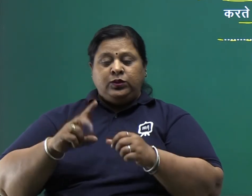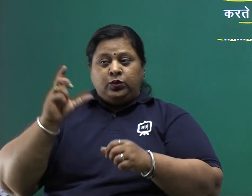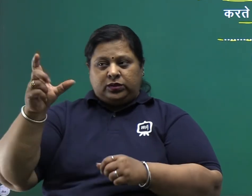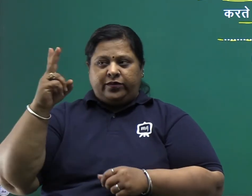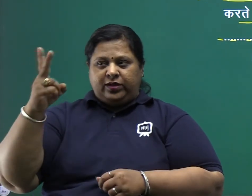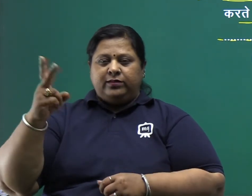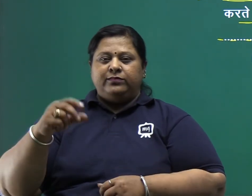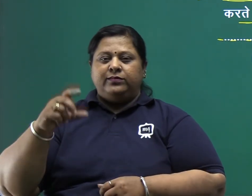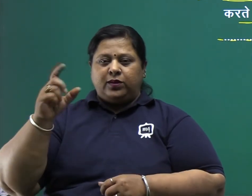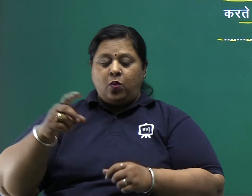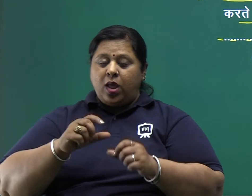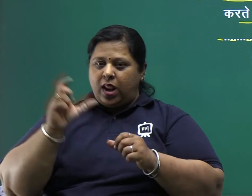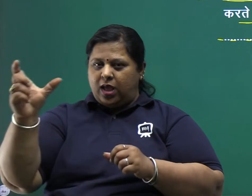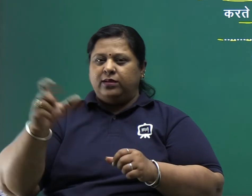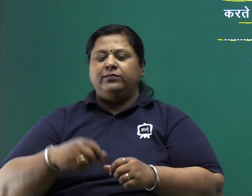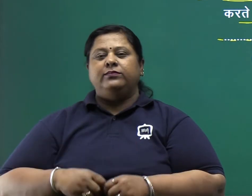होगा उलाहना।